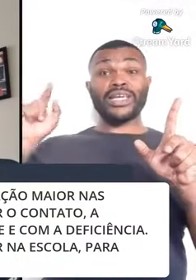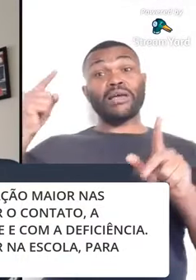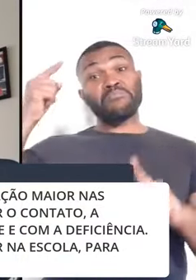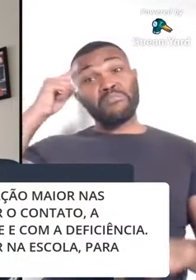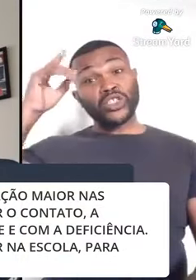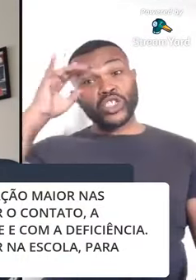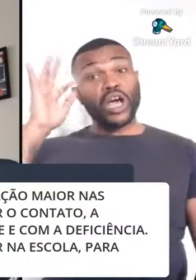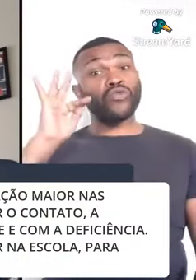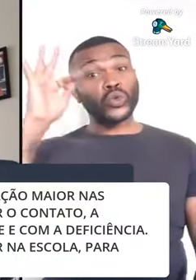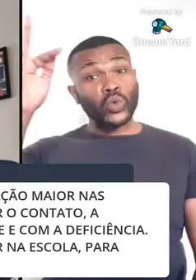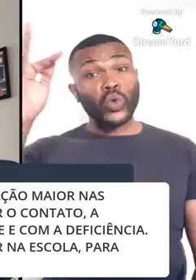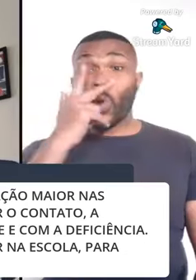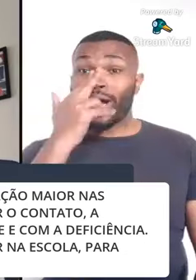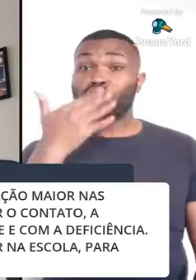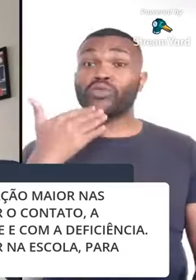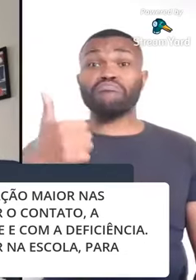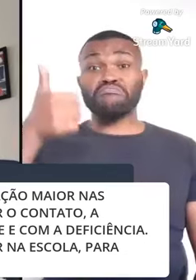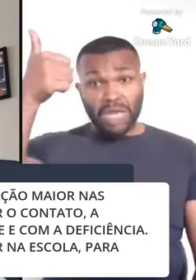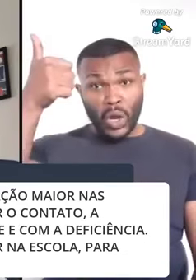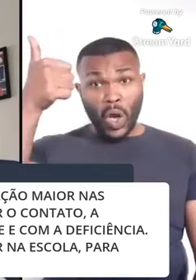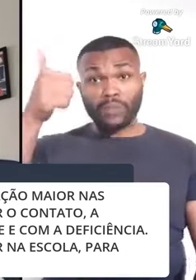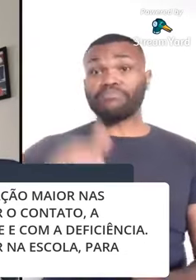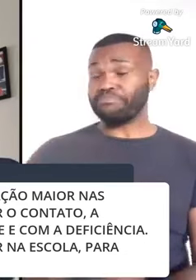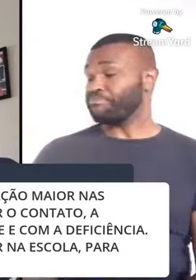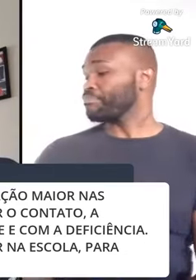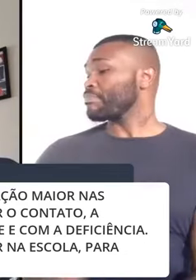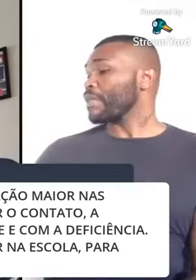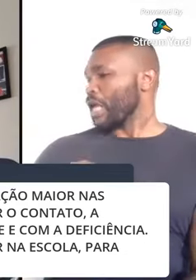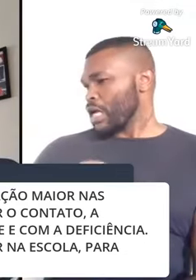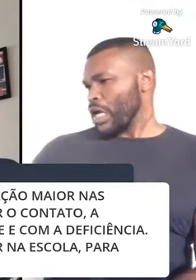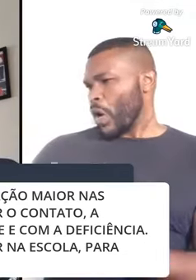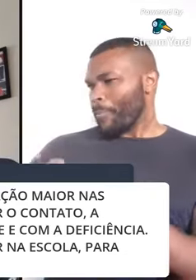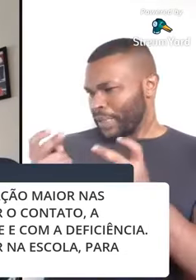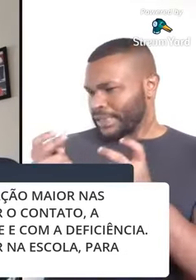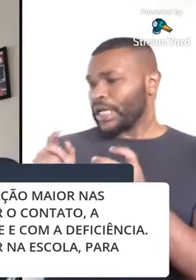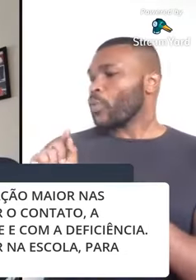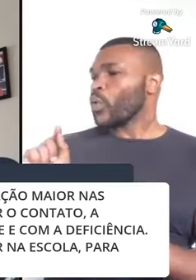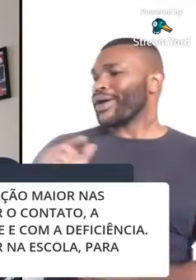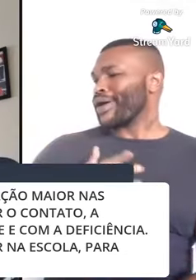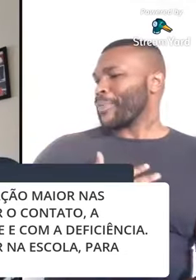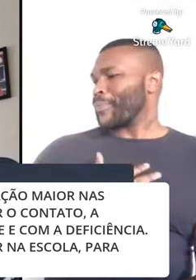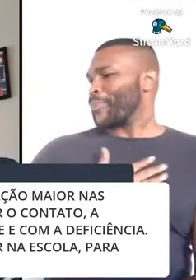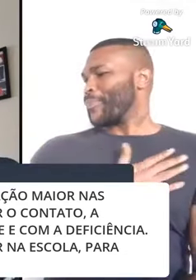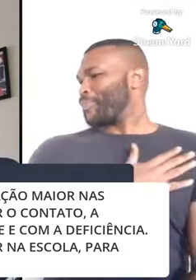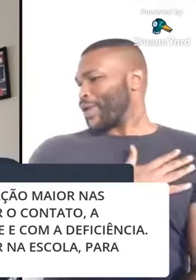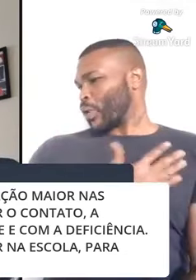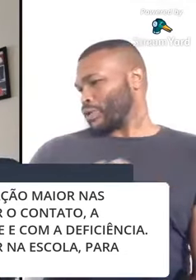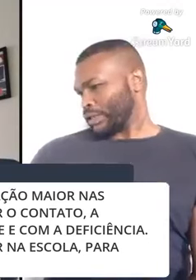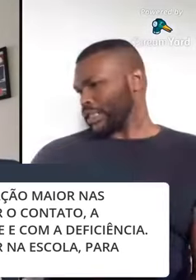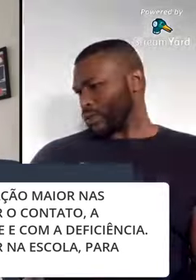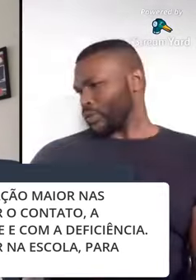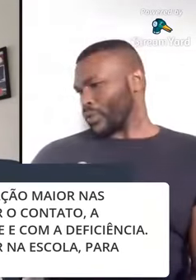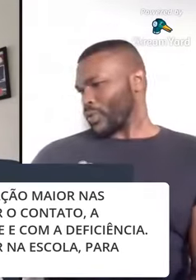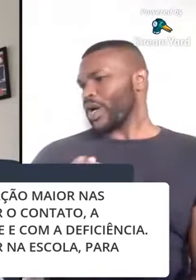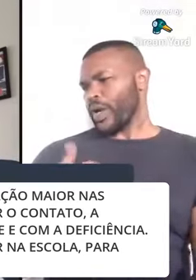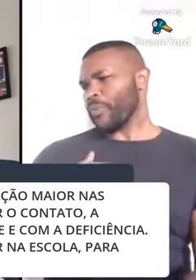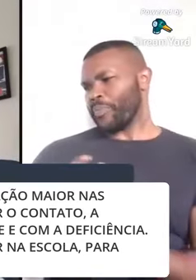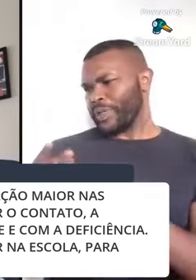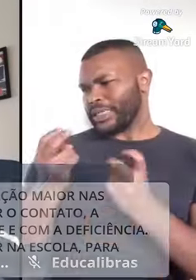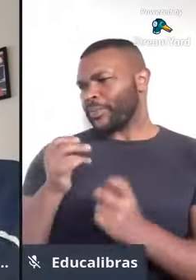Eu vejo resistência, viu? Eu vejo esse preconceito. Eu não acho que tem má fé também, não tem maldade,